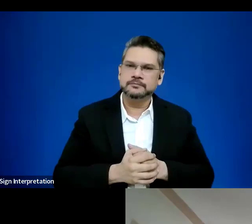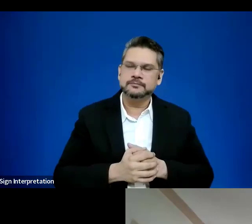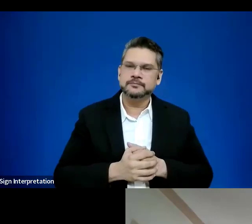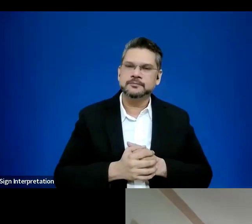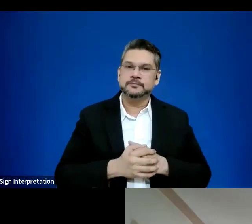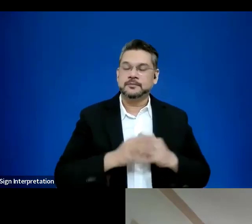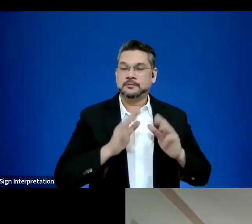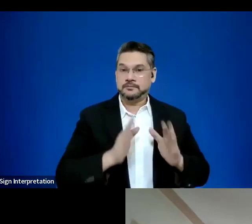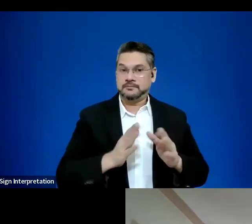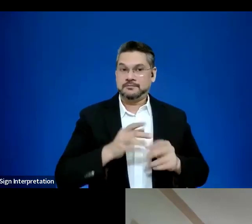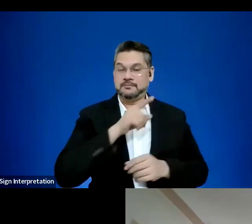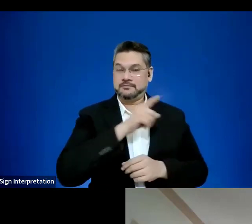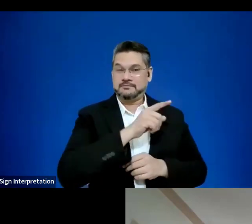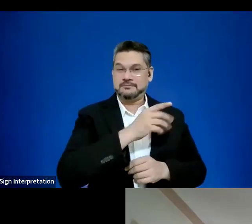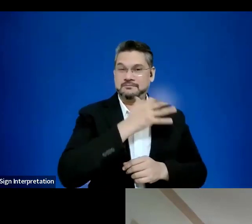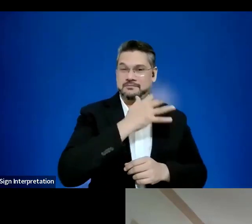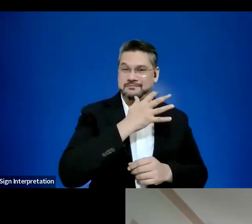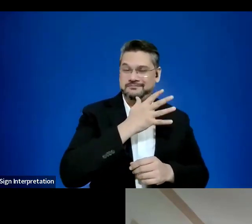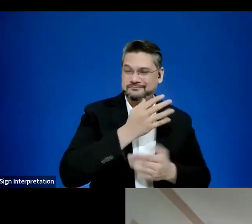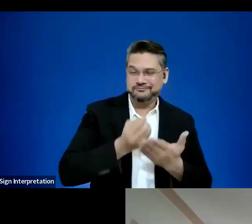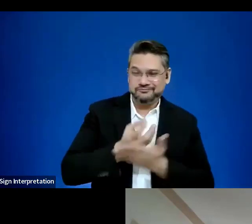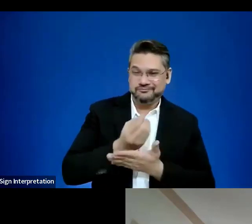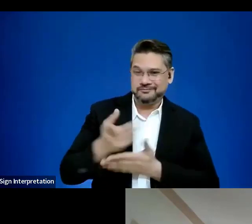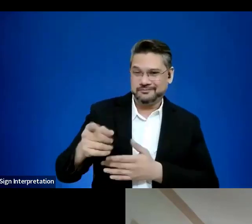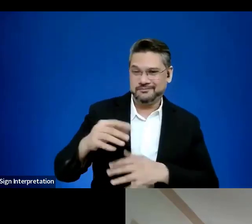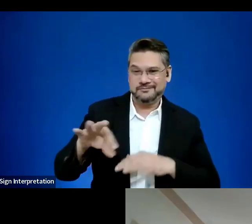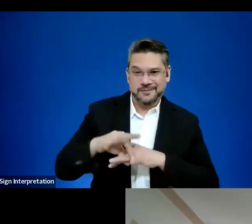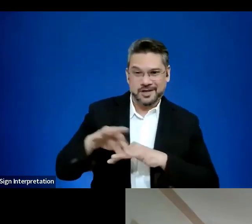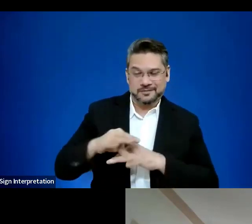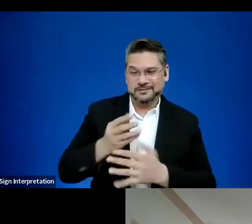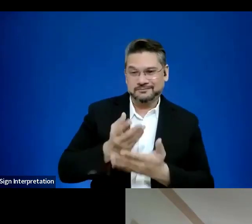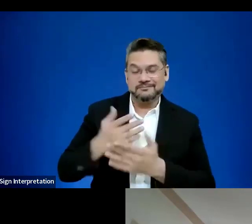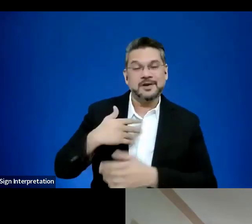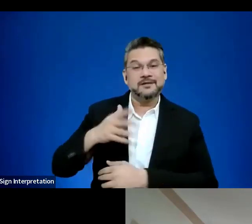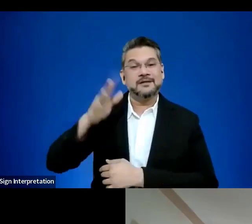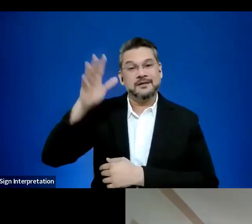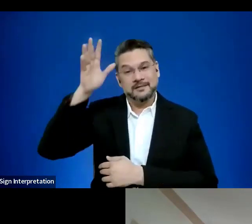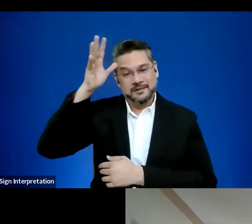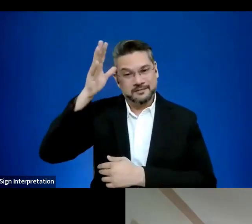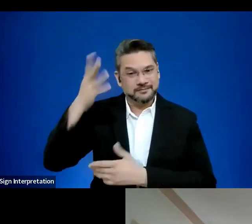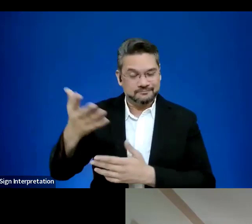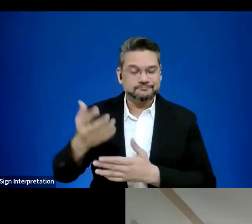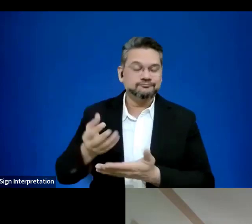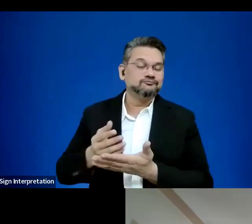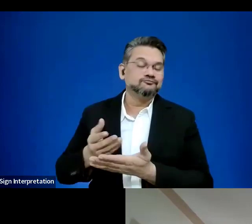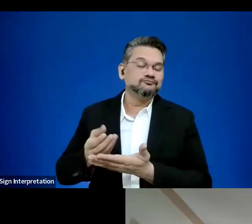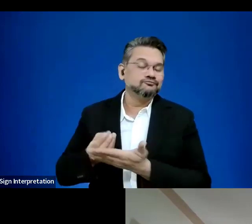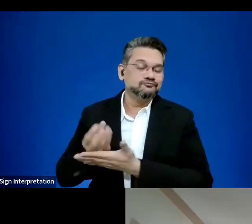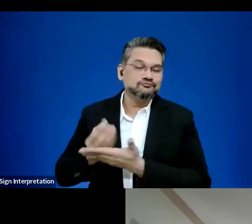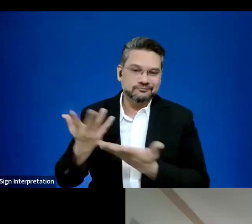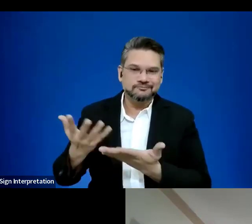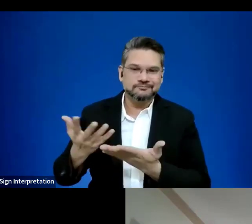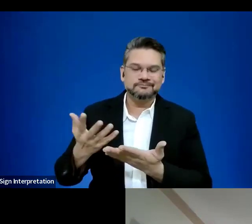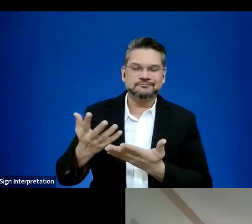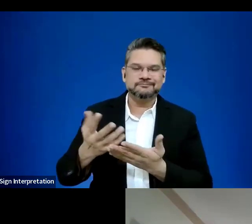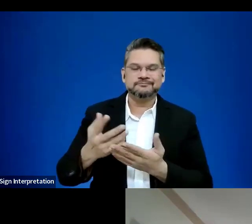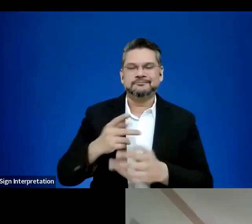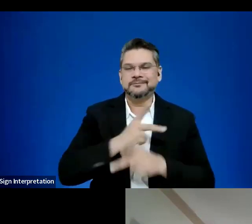能够创建以我妈妈的以我母亲的传奇，能够去一起创建更好的未来。